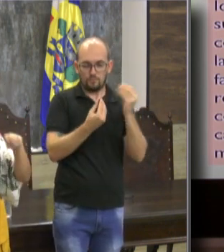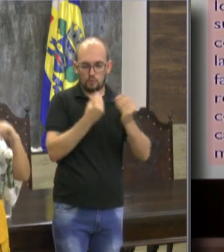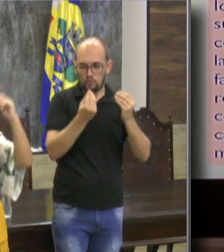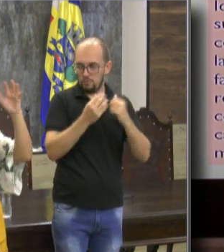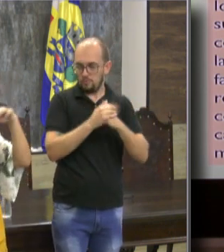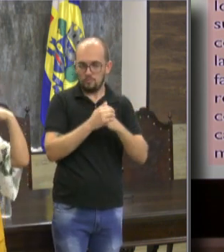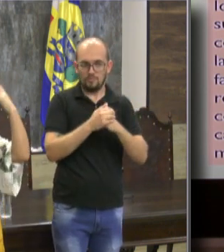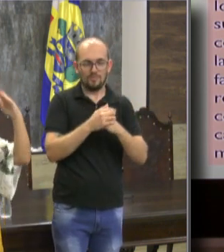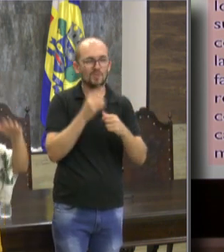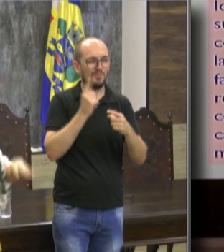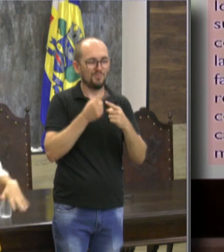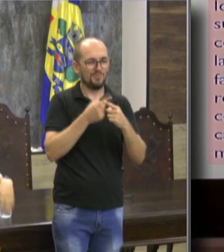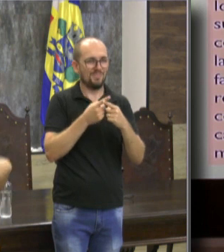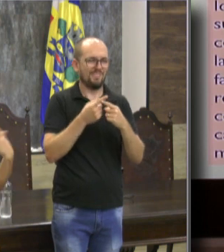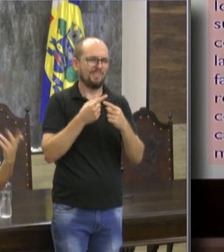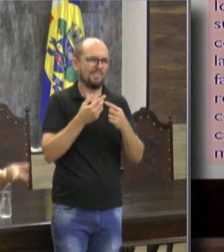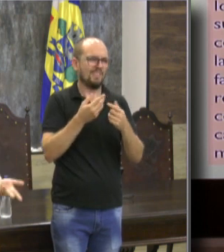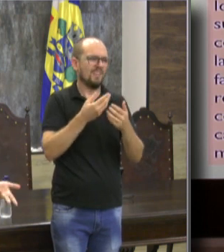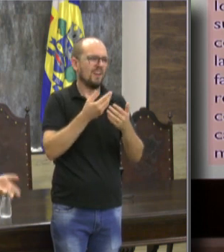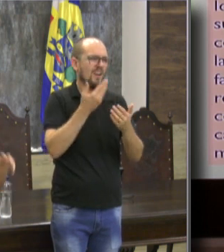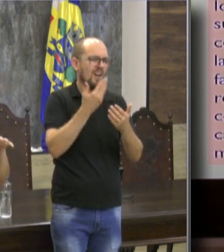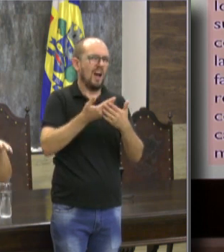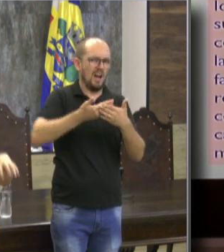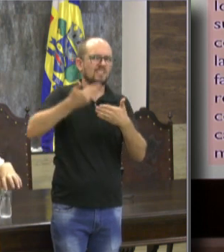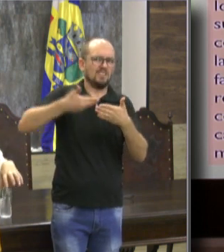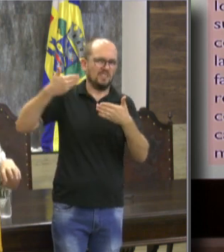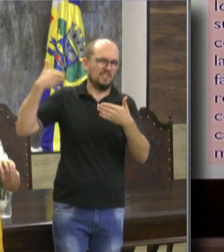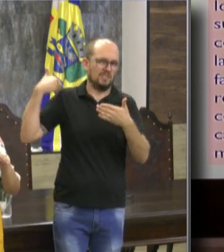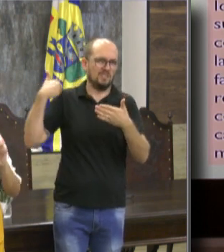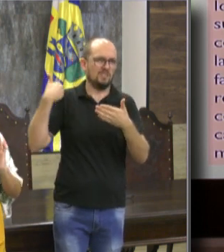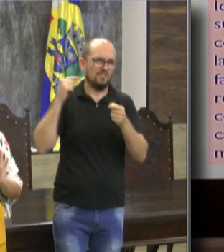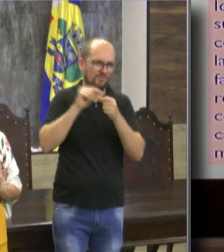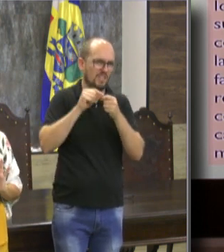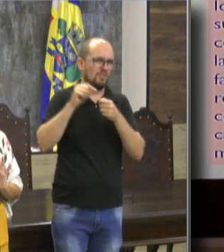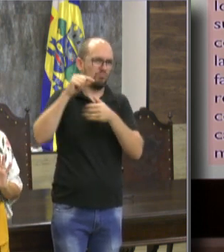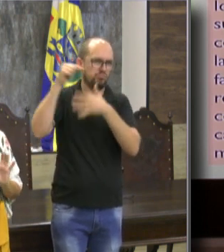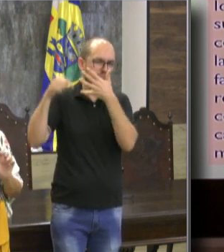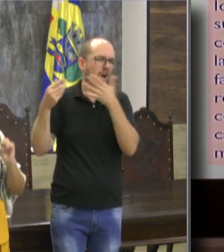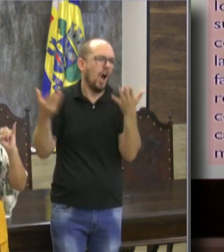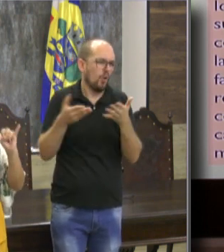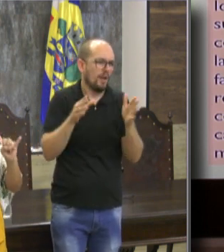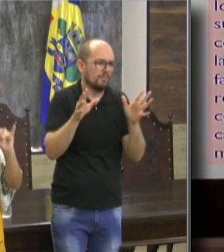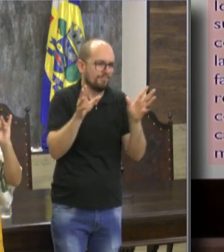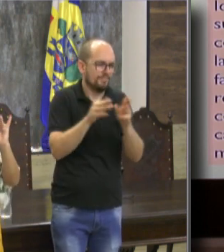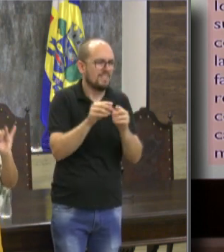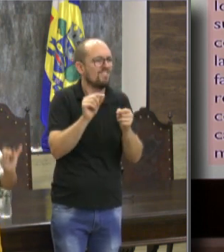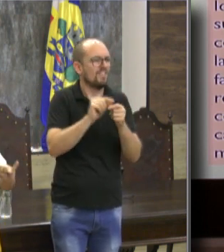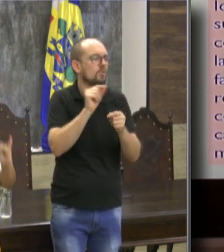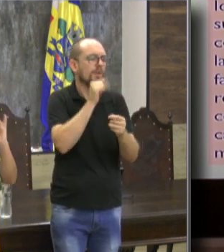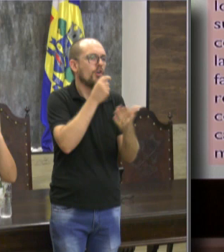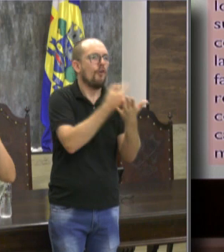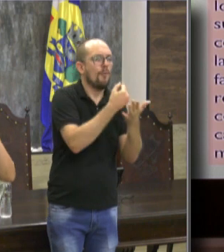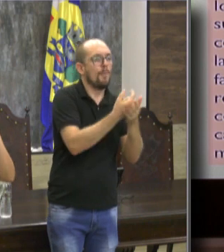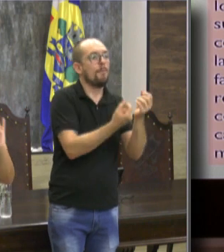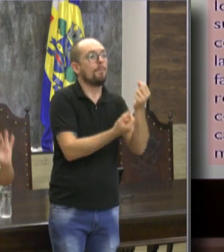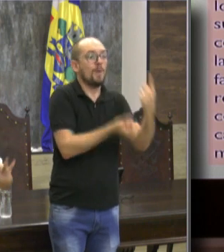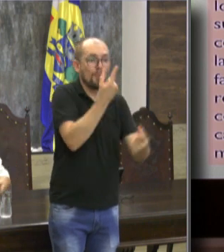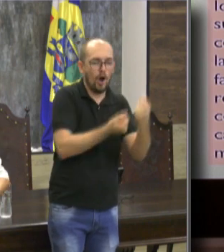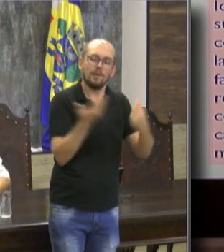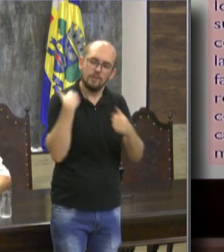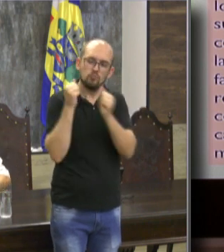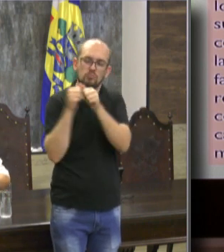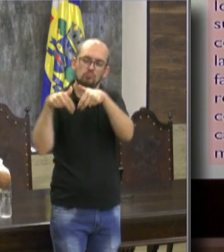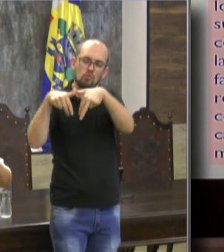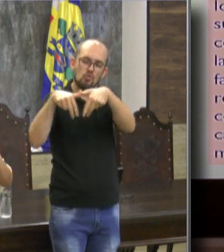A gente comprou uma série de outras coisas nos outros anos, mas agora a gente está com coisa mais simples. A gente fez pipoca, macarrão instantâneo,